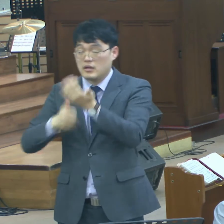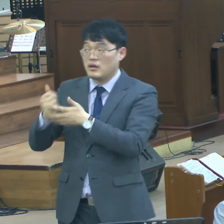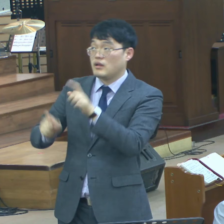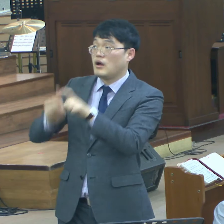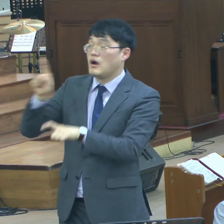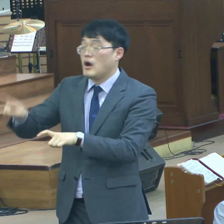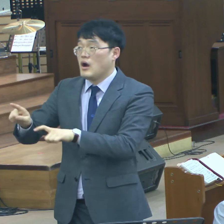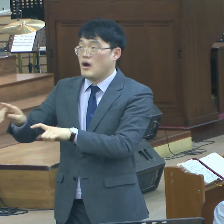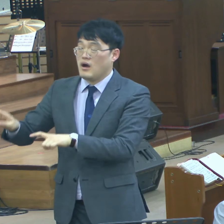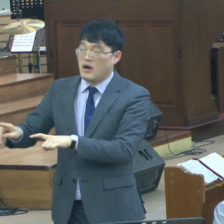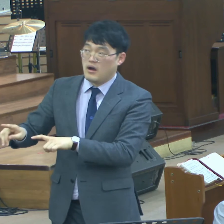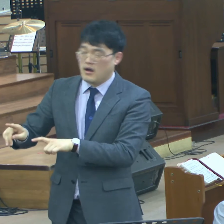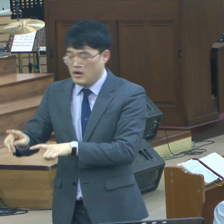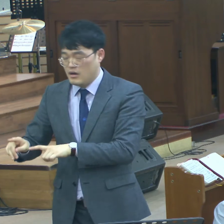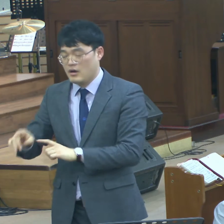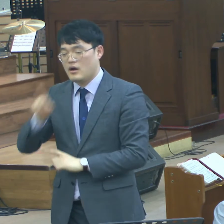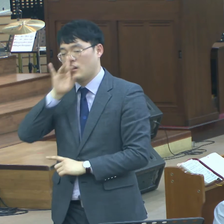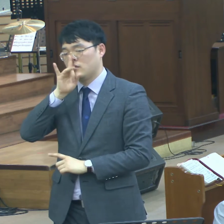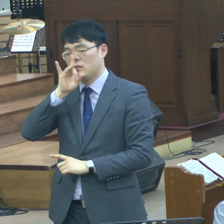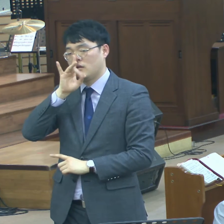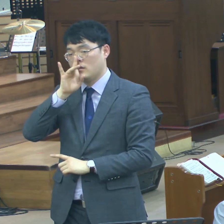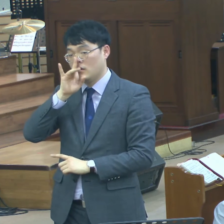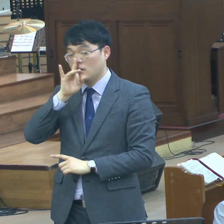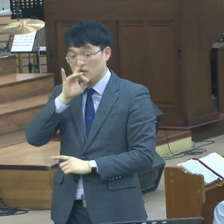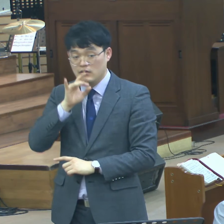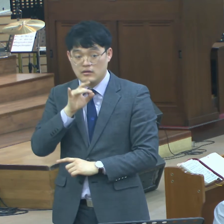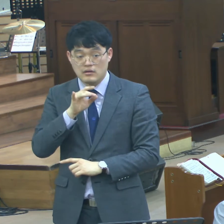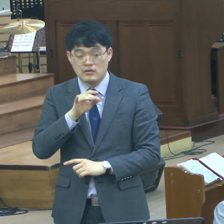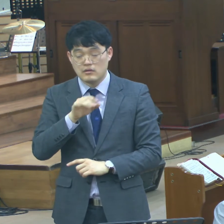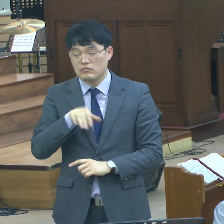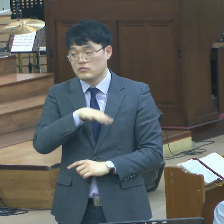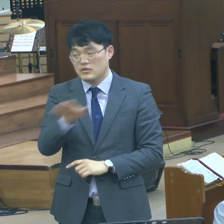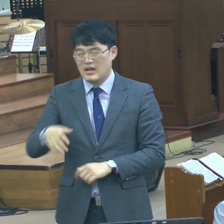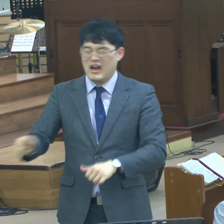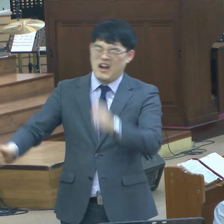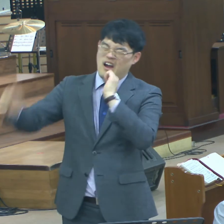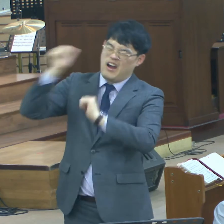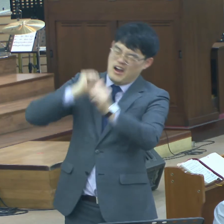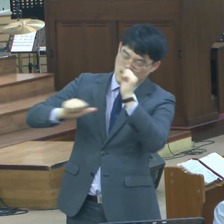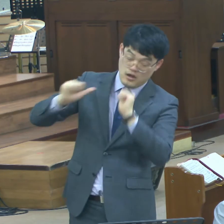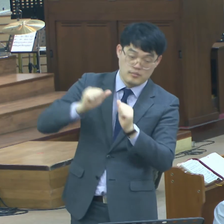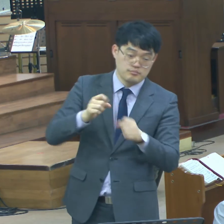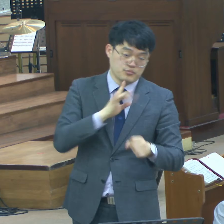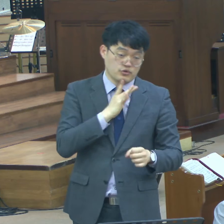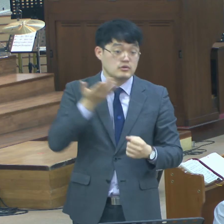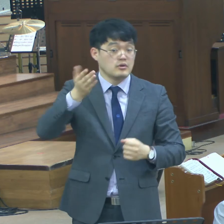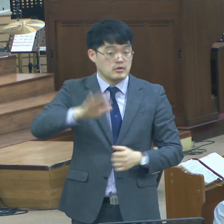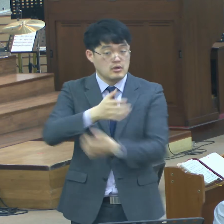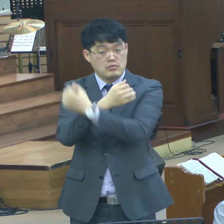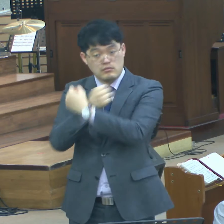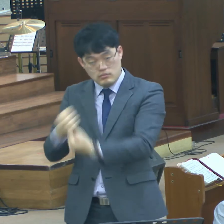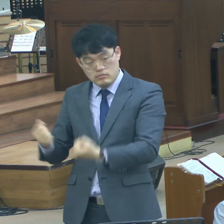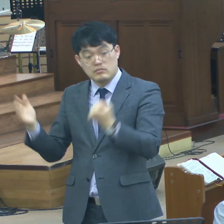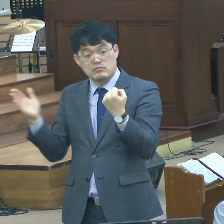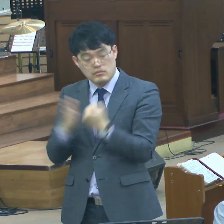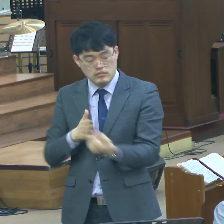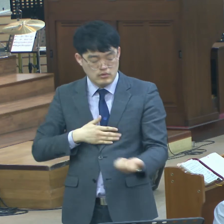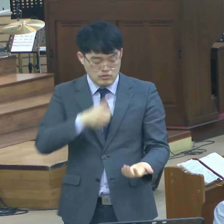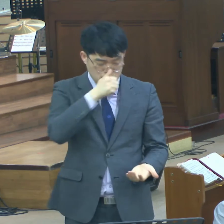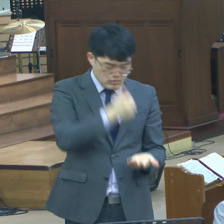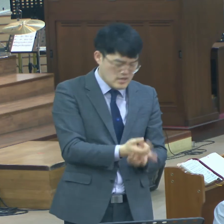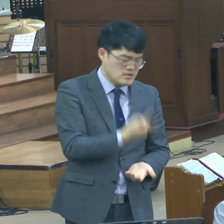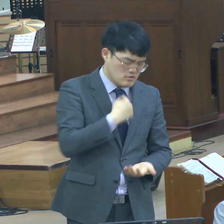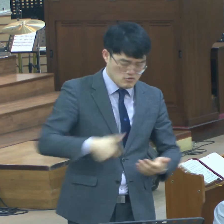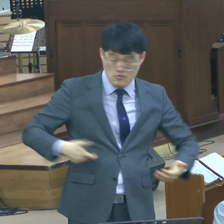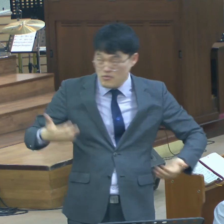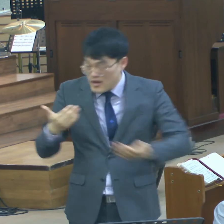길이 막힌단 말이에요. 우리는 계속 진노의 대상이 될 뿐이에요. 그런데 우리에게 용서를 해주시기 때문에 죄를 지은 자도 회개하고